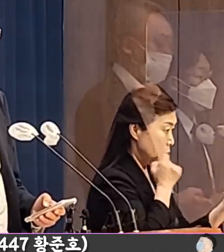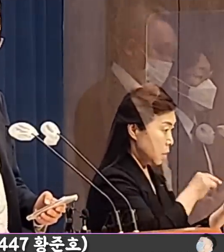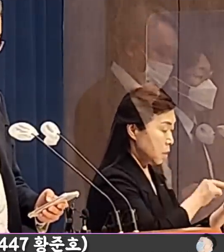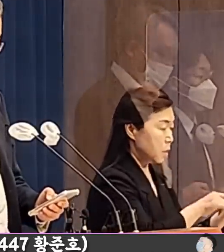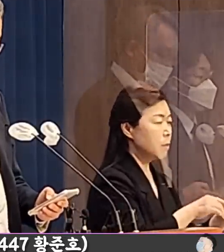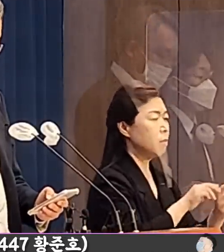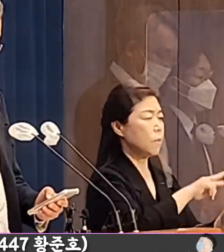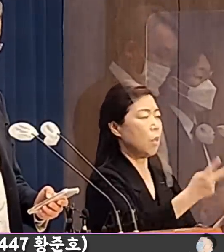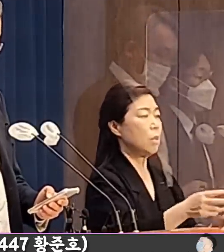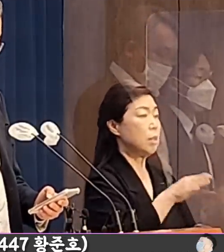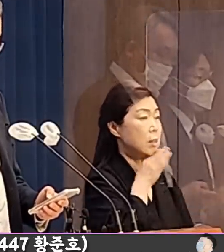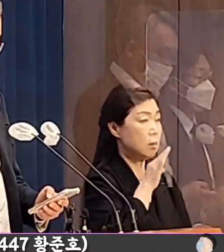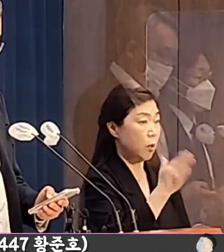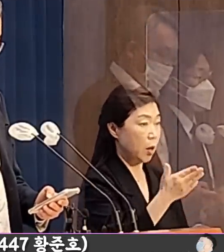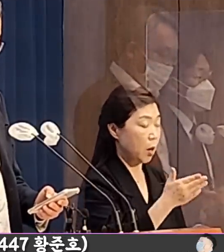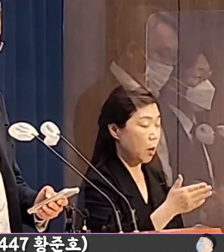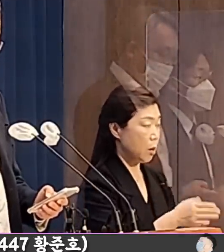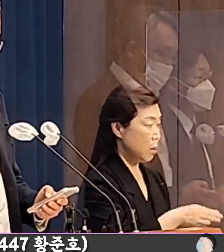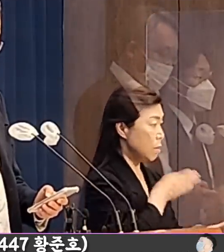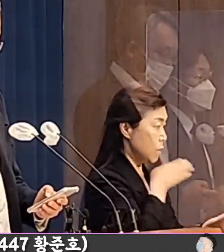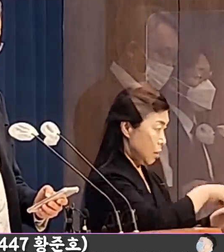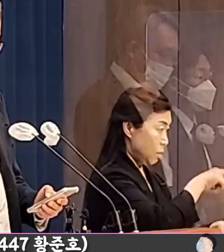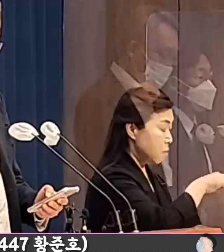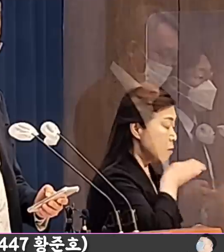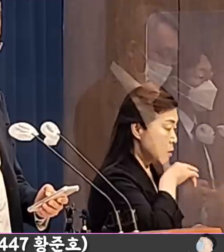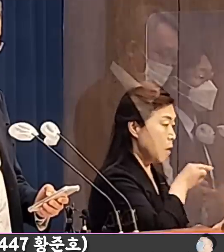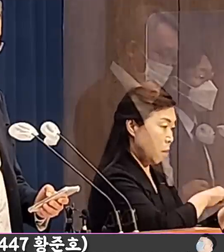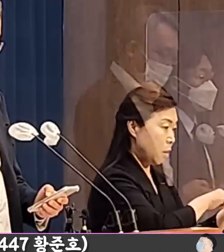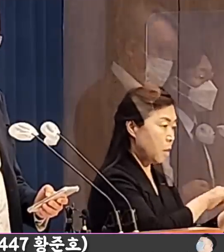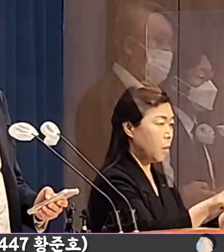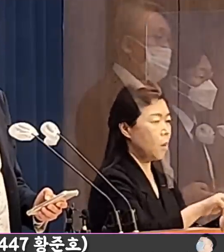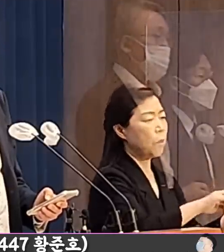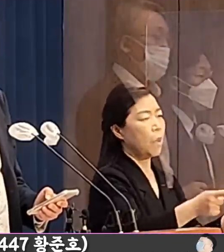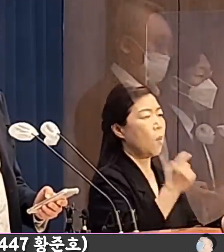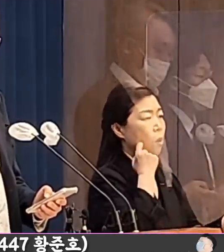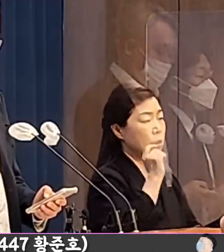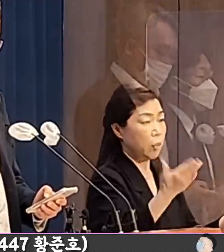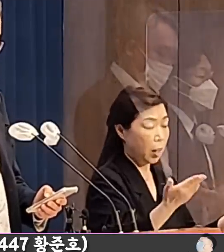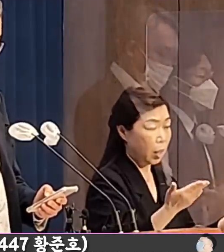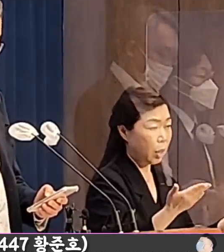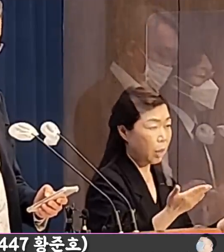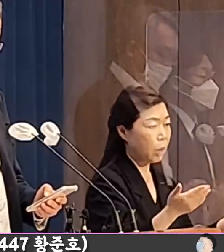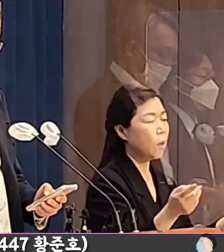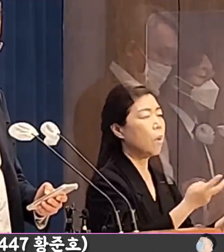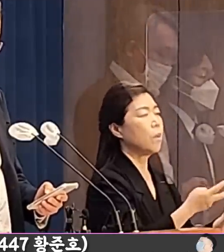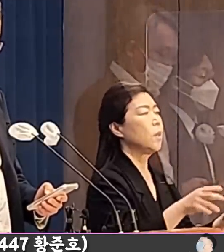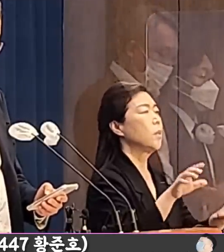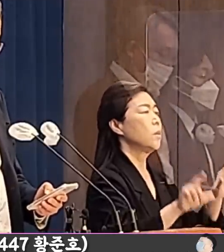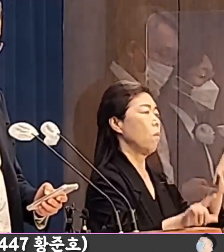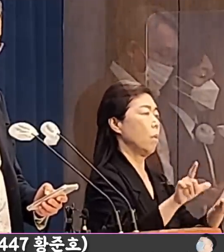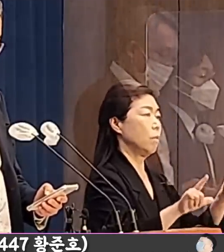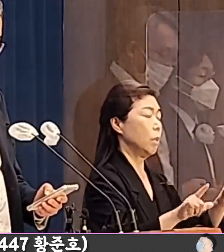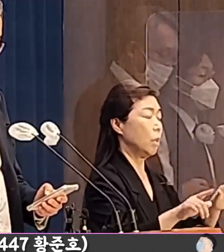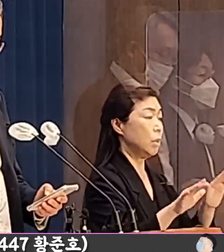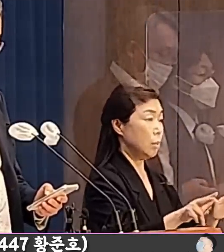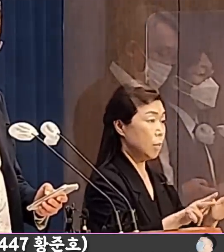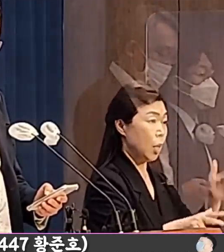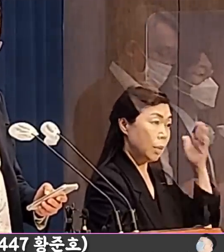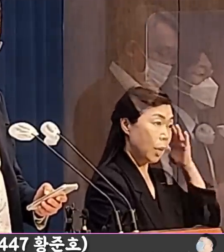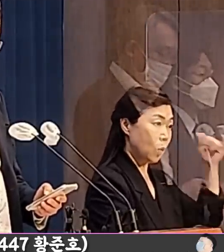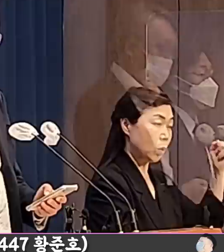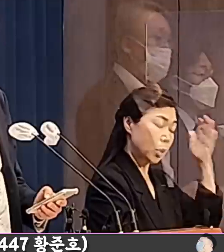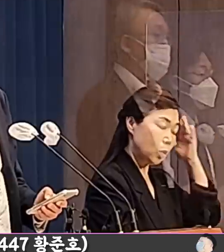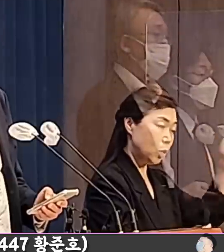자체로 지옥입니다. 아무리 큰 권력을 가졌다고 해도 거짓이 진실이 될 수는 없습니다. 대통령의 부인이라고